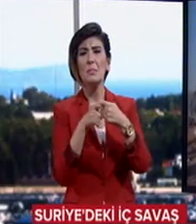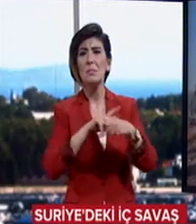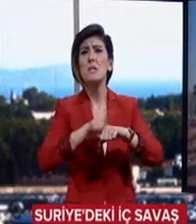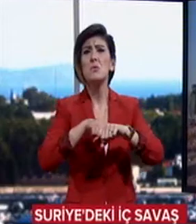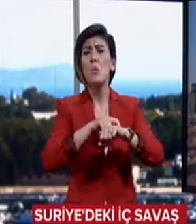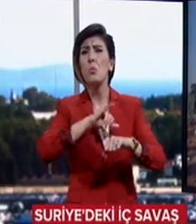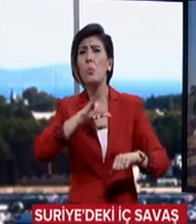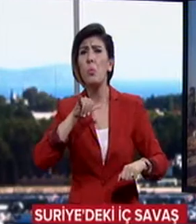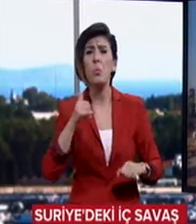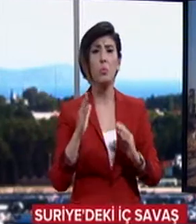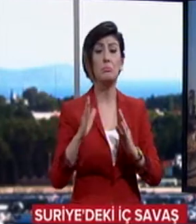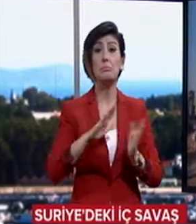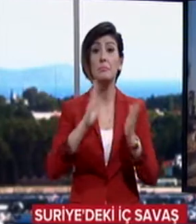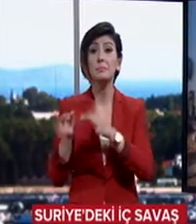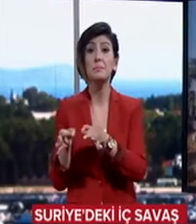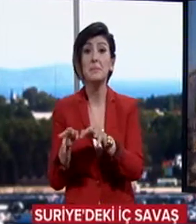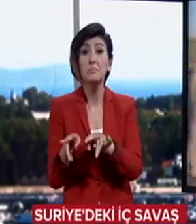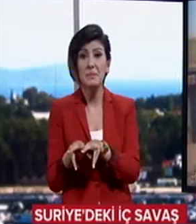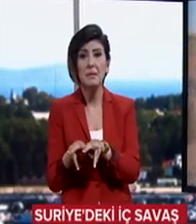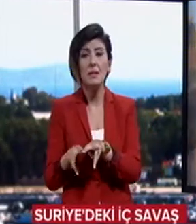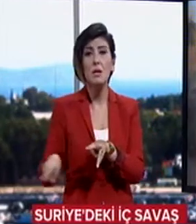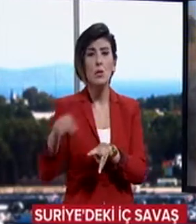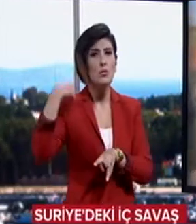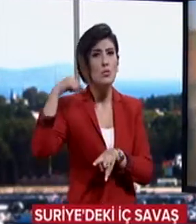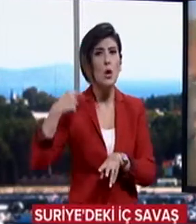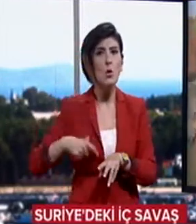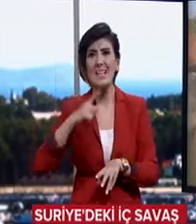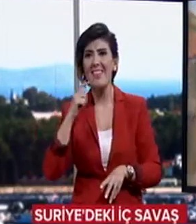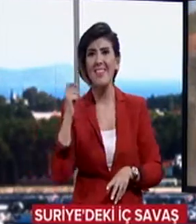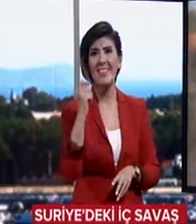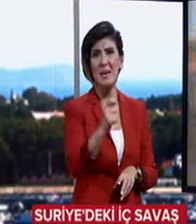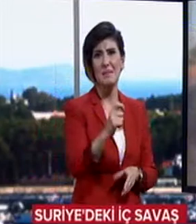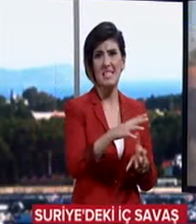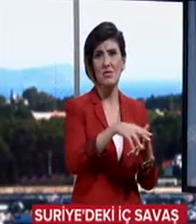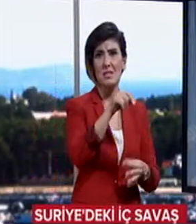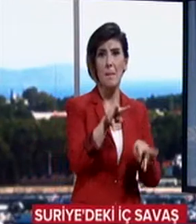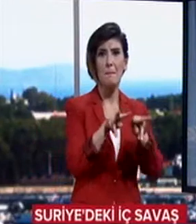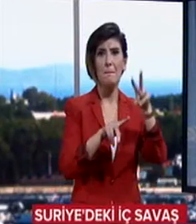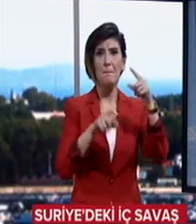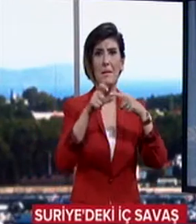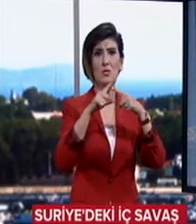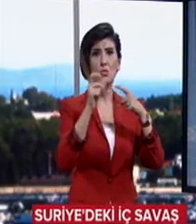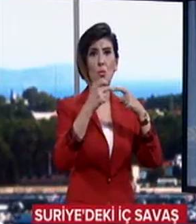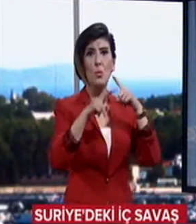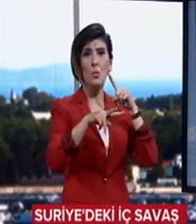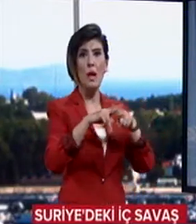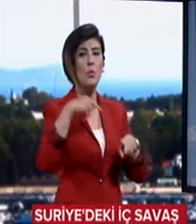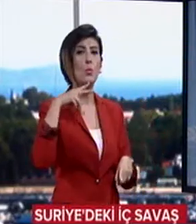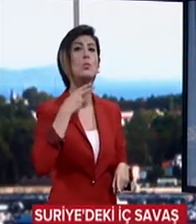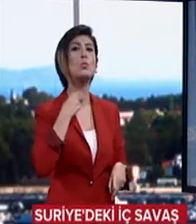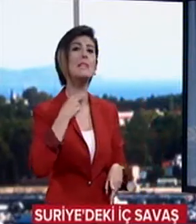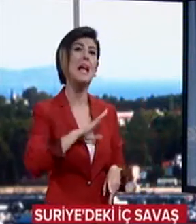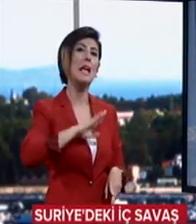şekilde devam ediyor. Öte yandan Birleşmiş Milletler Suriye Özel Temsilcisi Stefan de Mistura